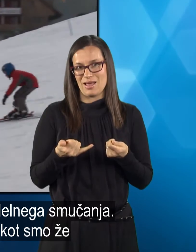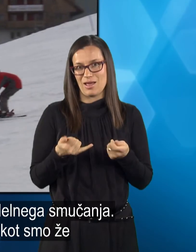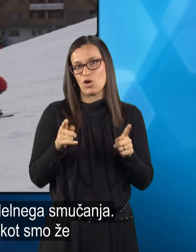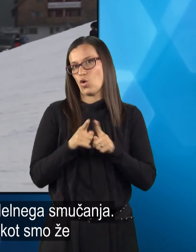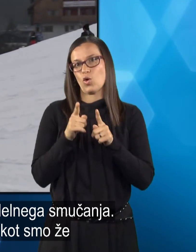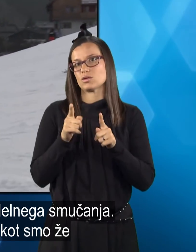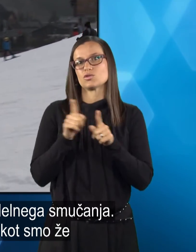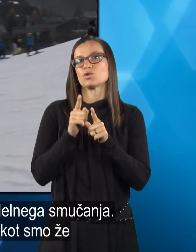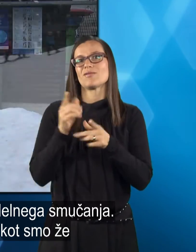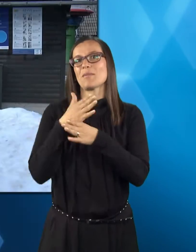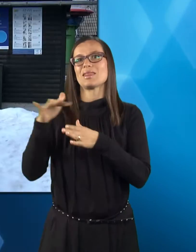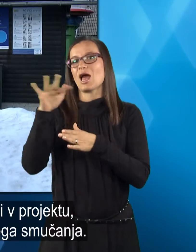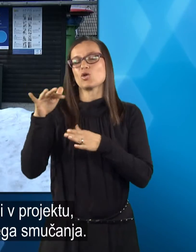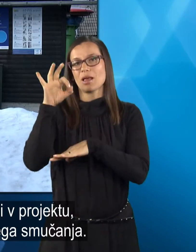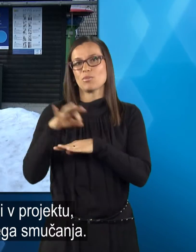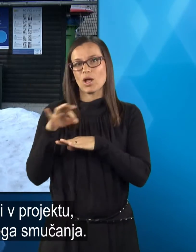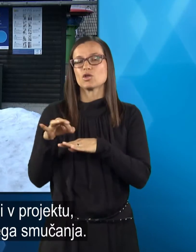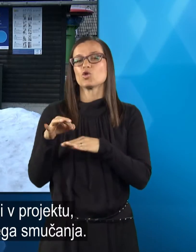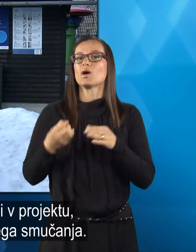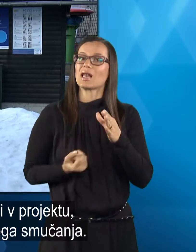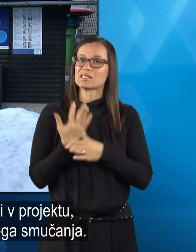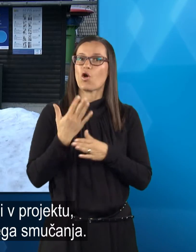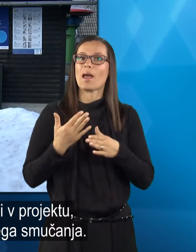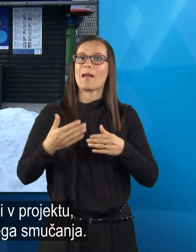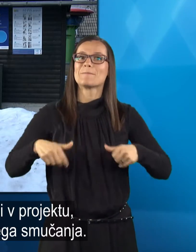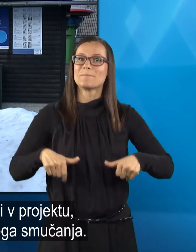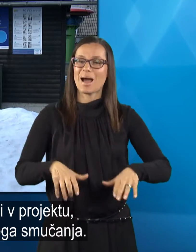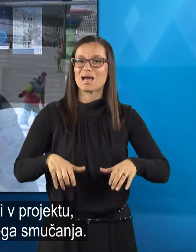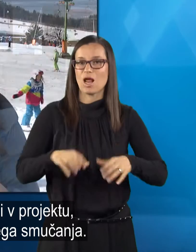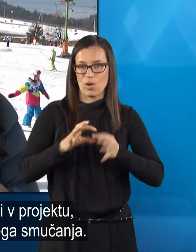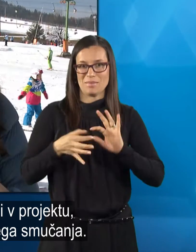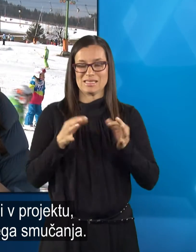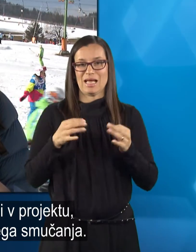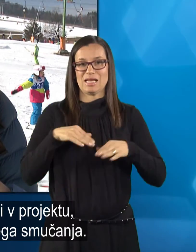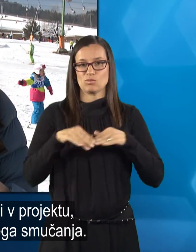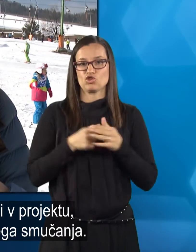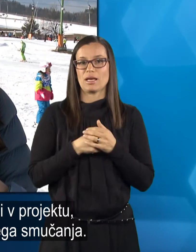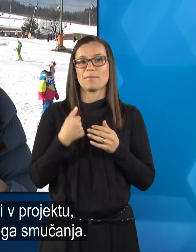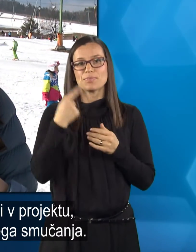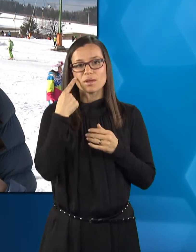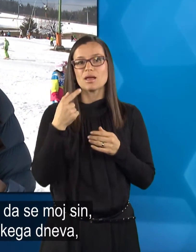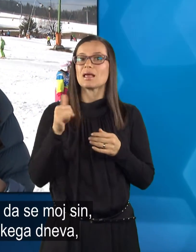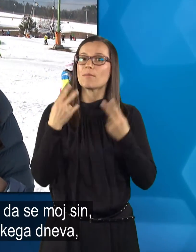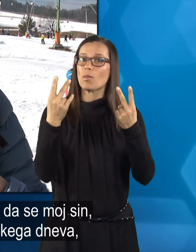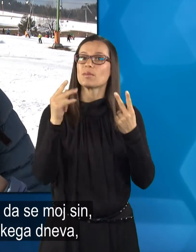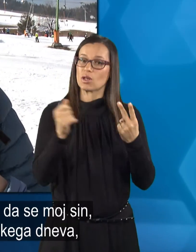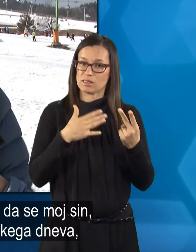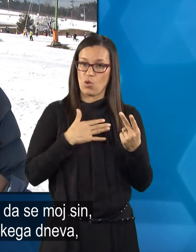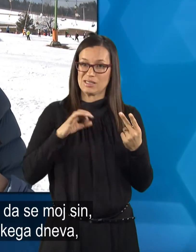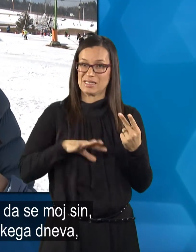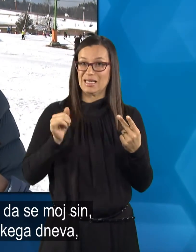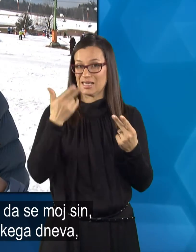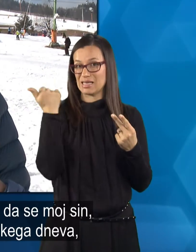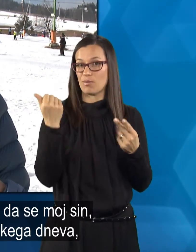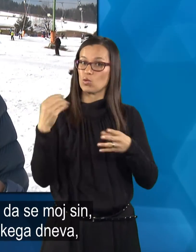v mednarodnem projektu, razvoj paralimpijskega smučanja. Zdi se mi pomembno, da se moj sin, ki je